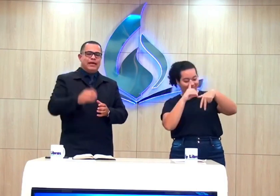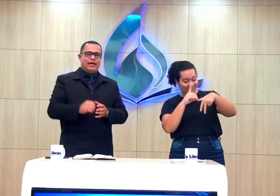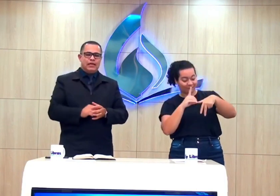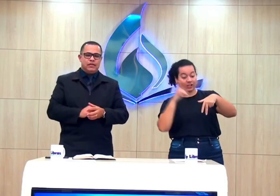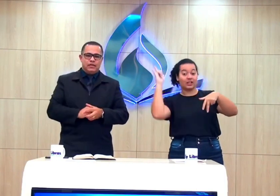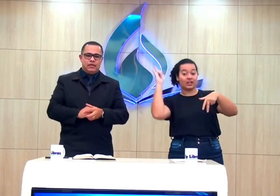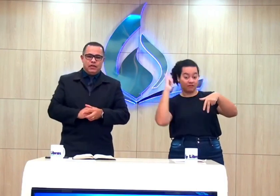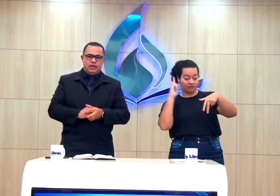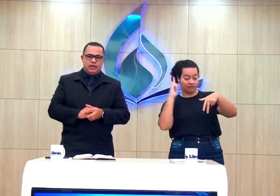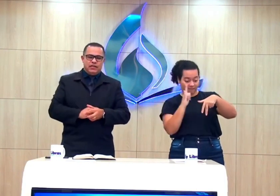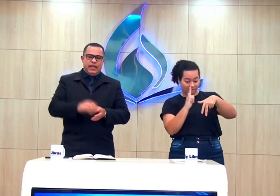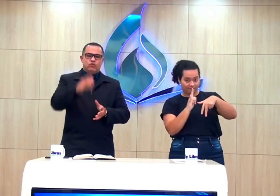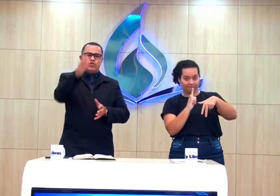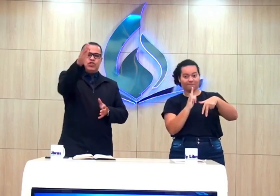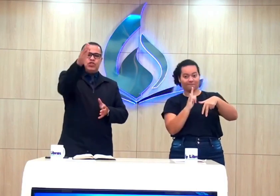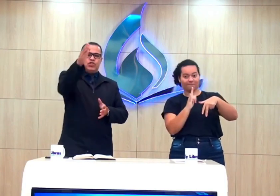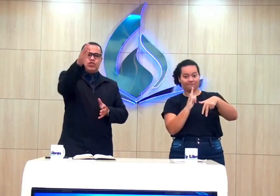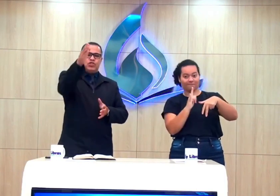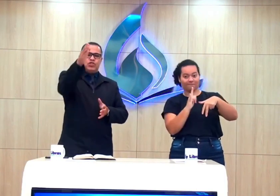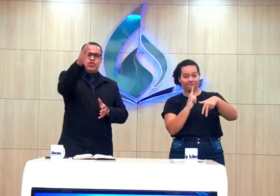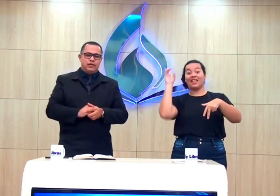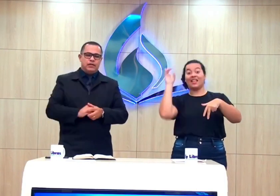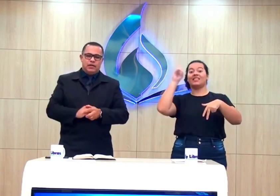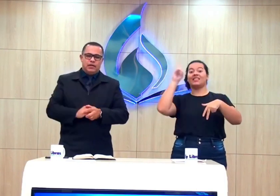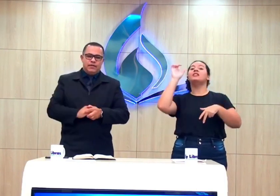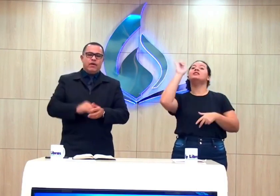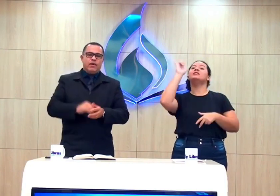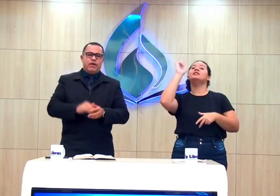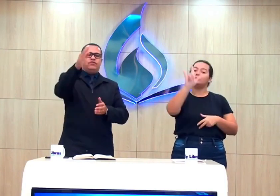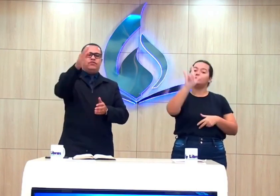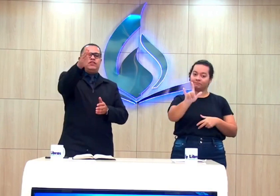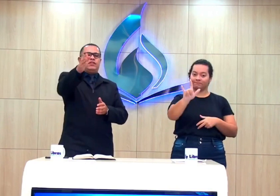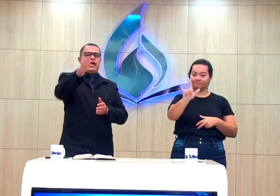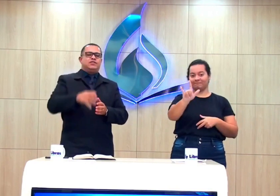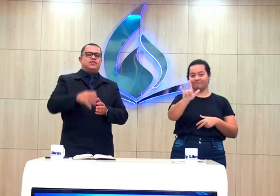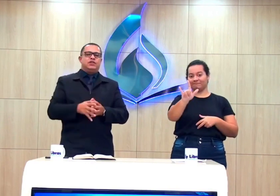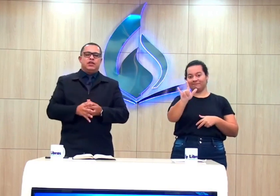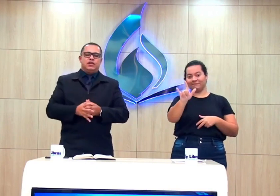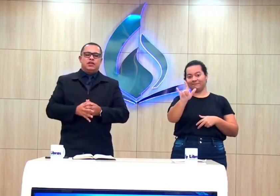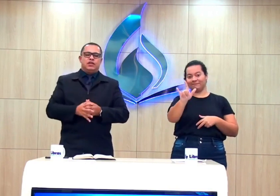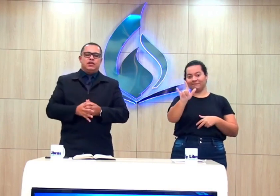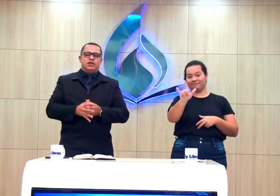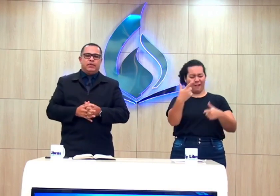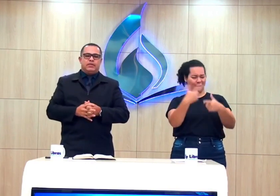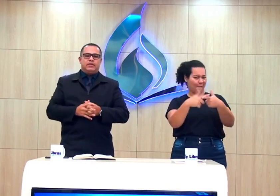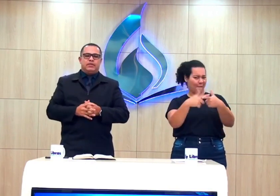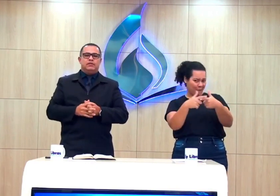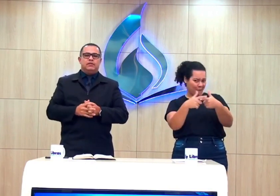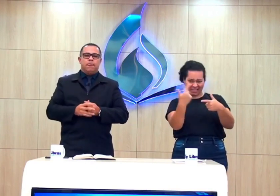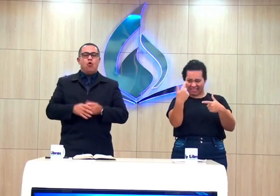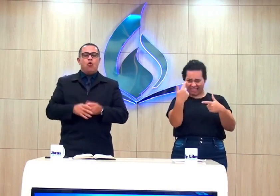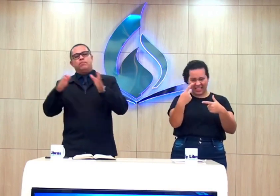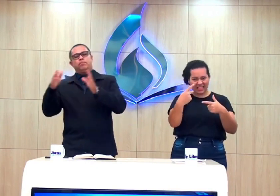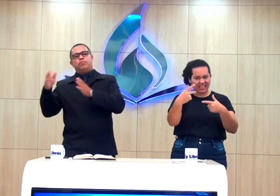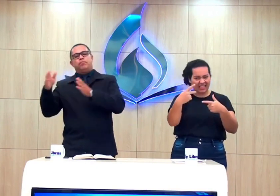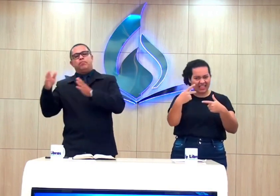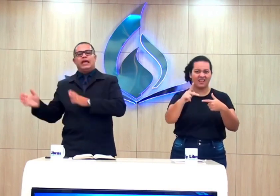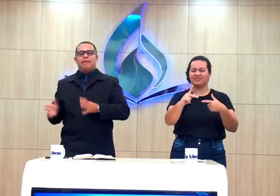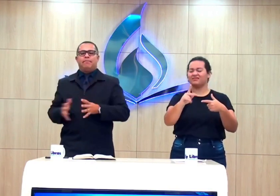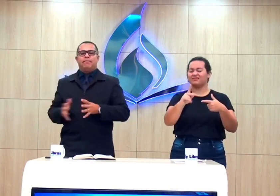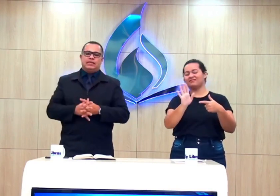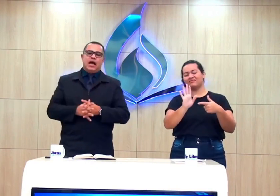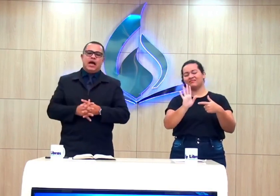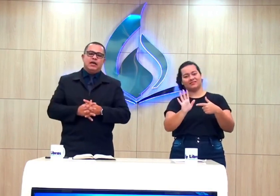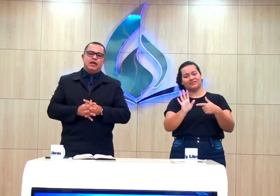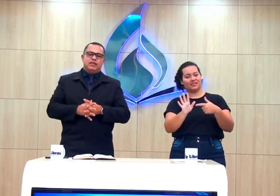nos ama. Deus te ama. Não é a adversidade que você está passando, ou que